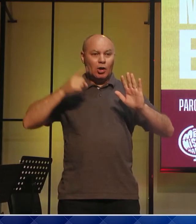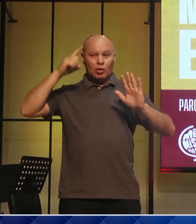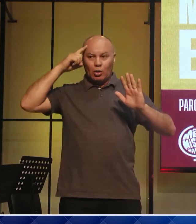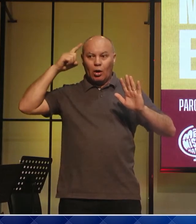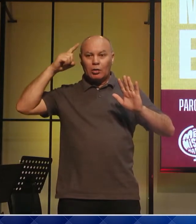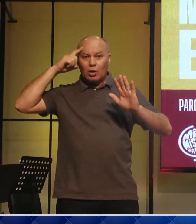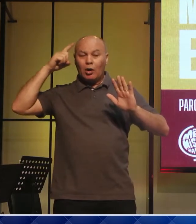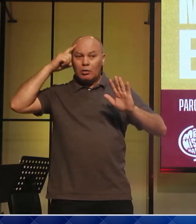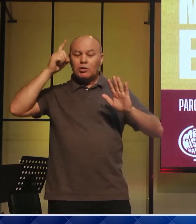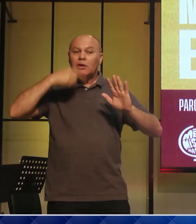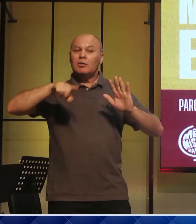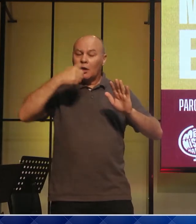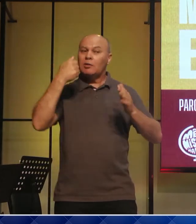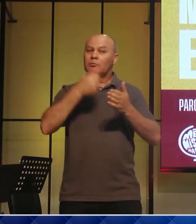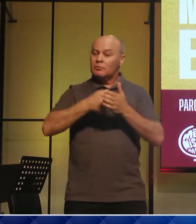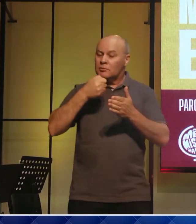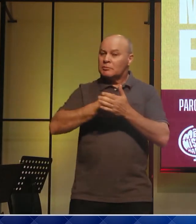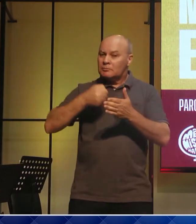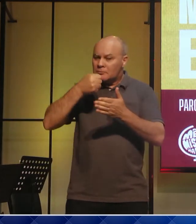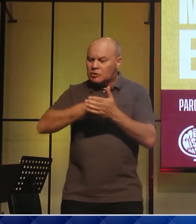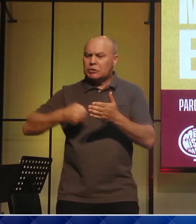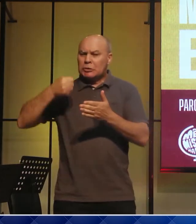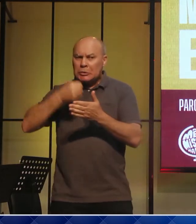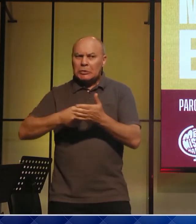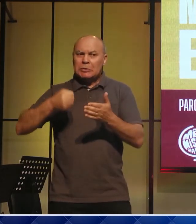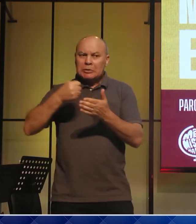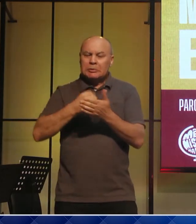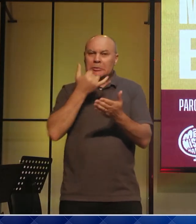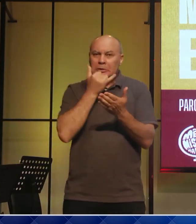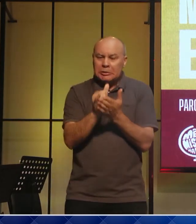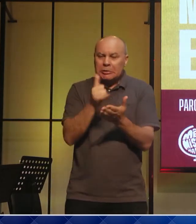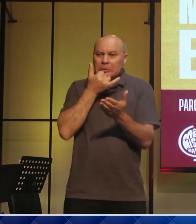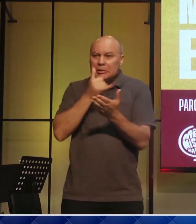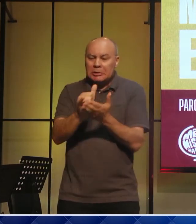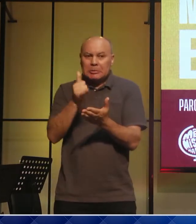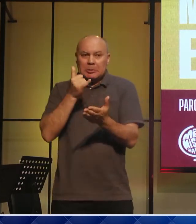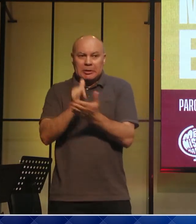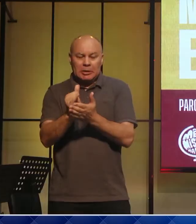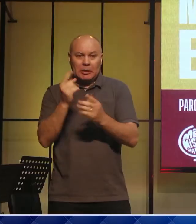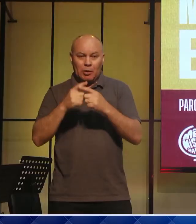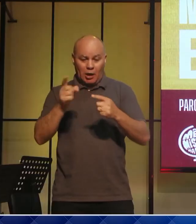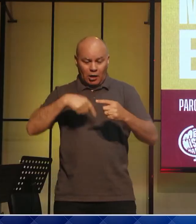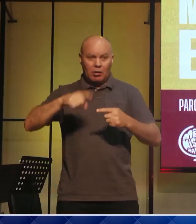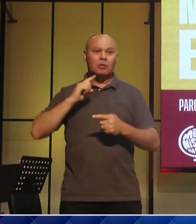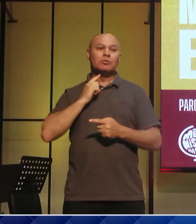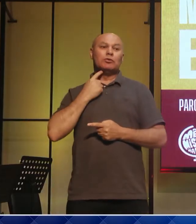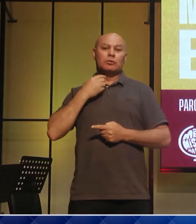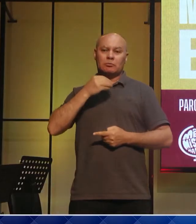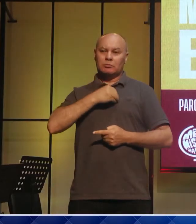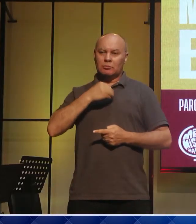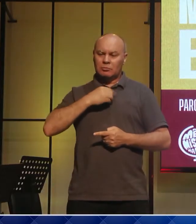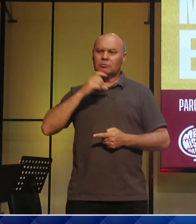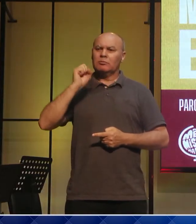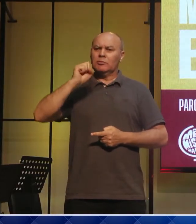precisa morrer e ele fica revivendo, renascendo, ou não morre.